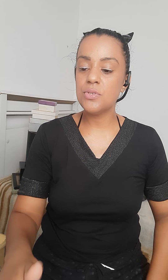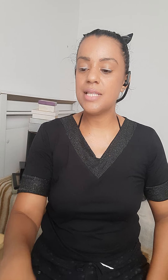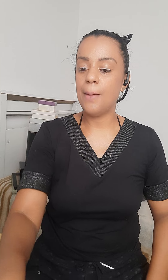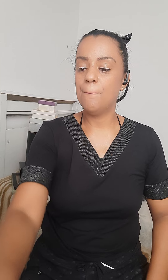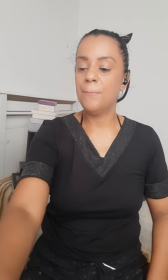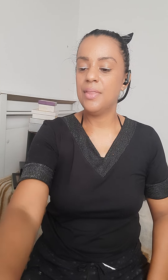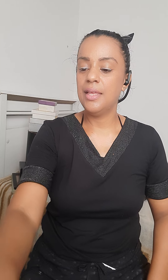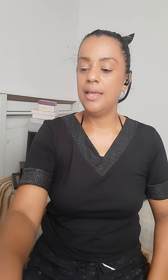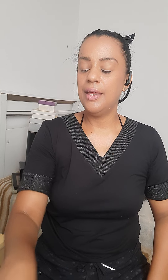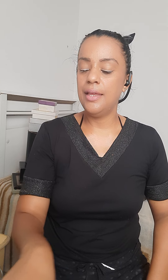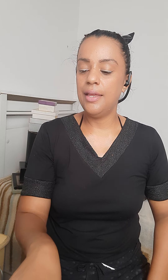lá.